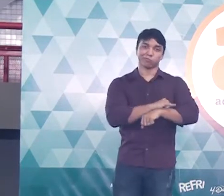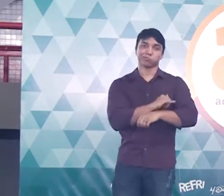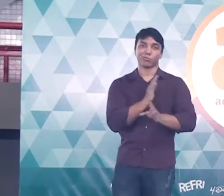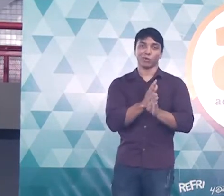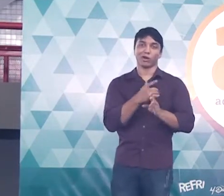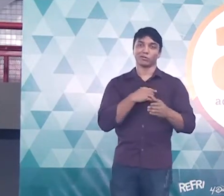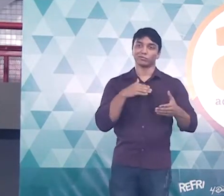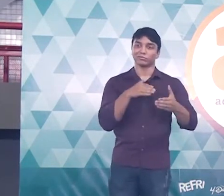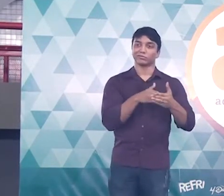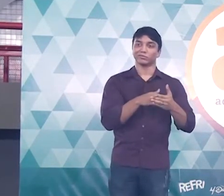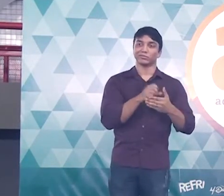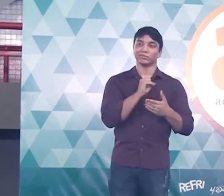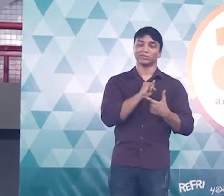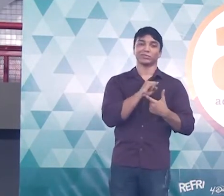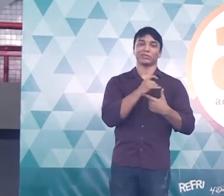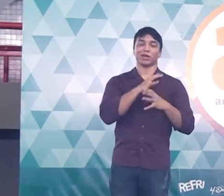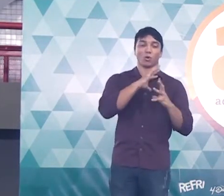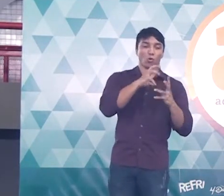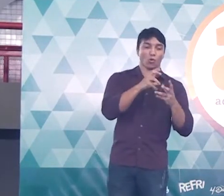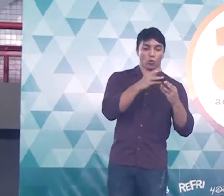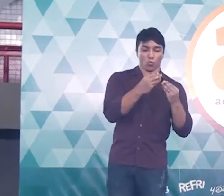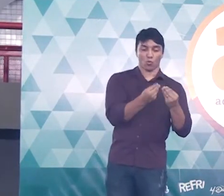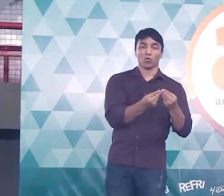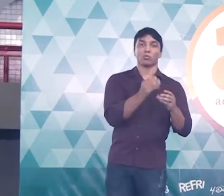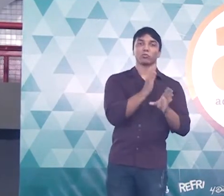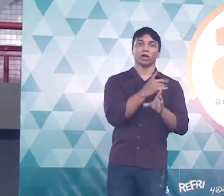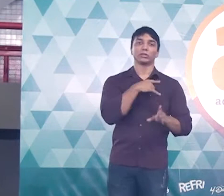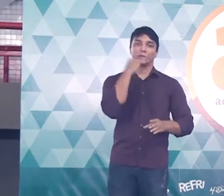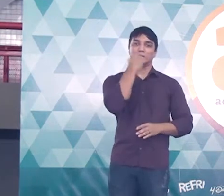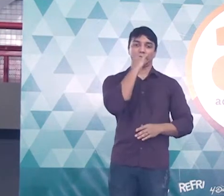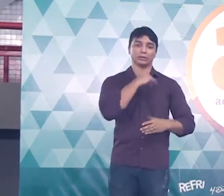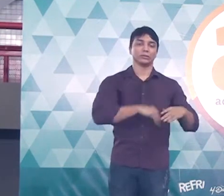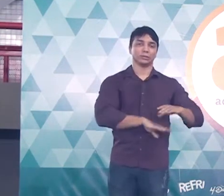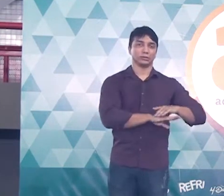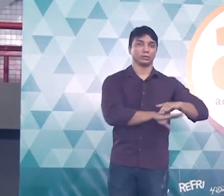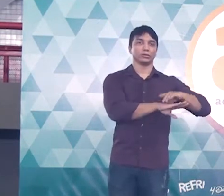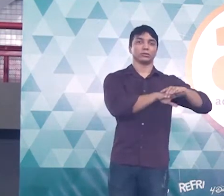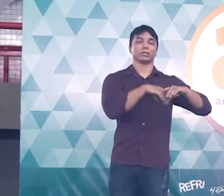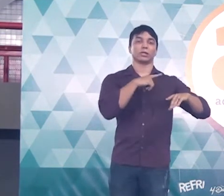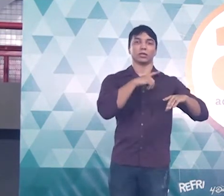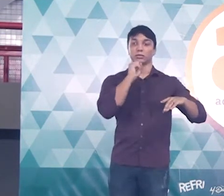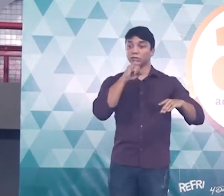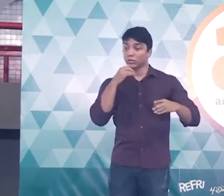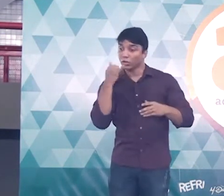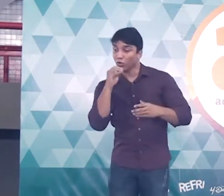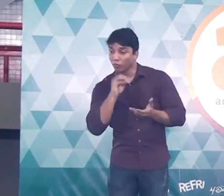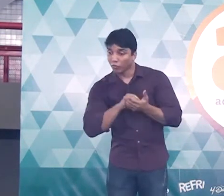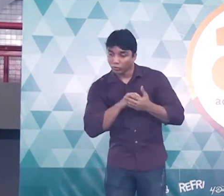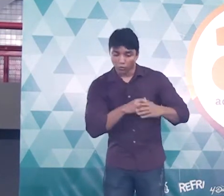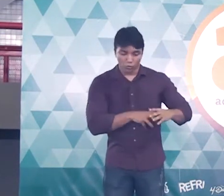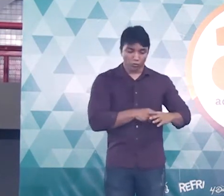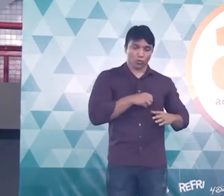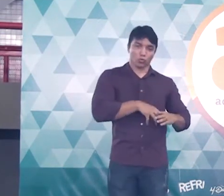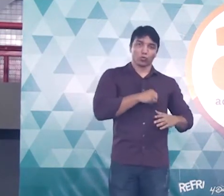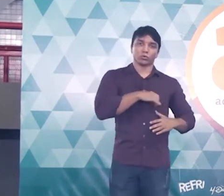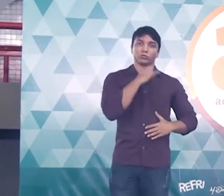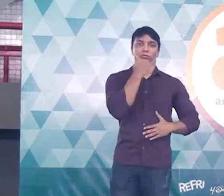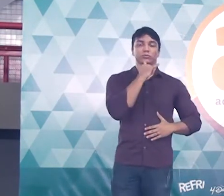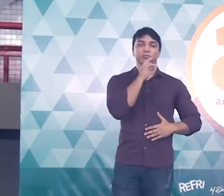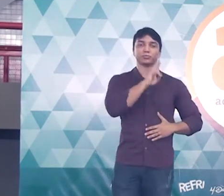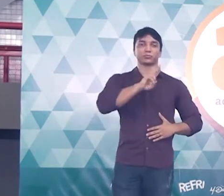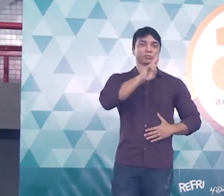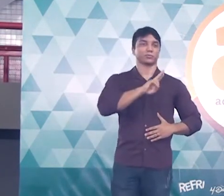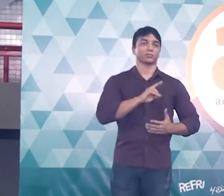fim do mundo. Está preparado para o fim do mundo porque tem muita energia acumulada. Quando faltar as energias, ele tem de onde tirar. Então,